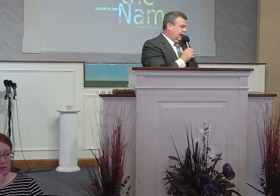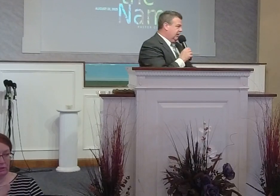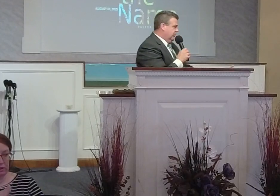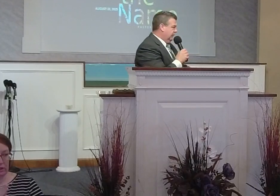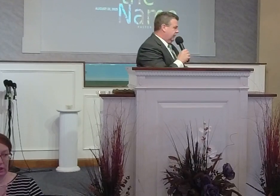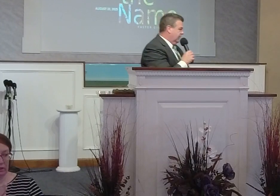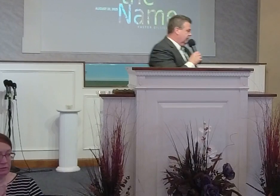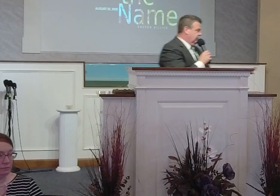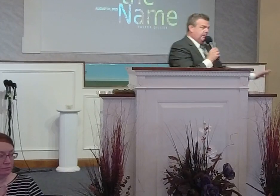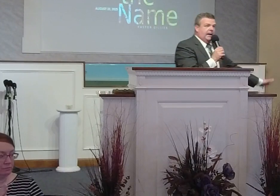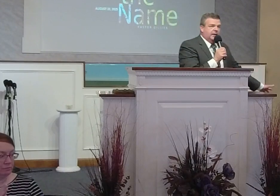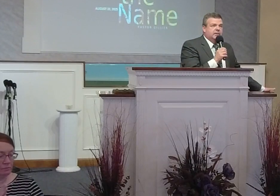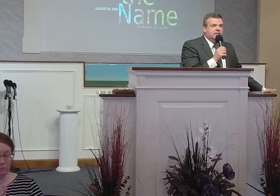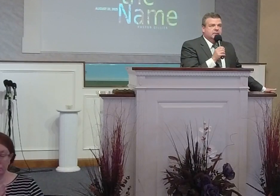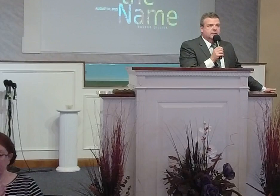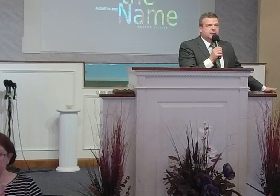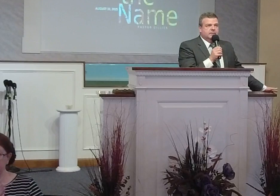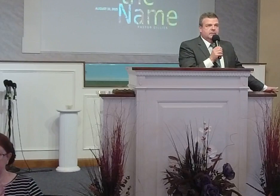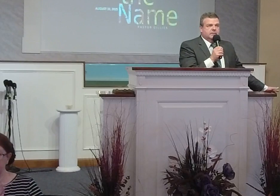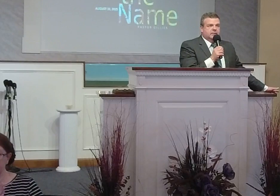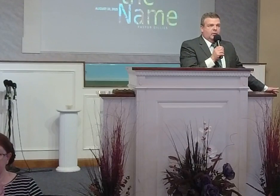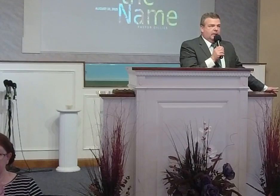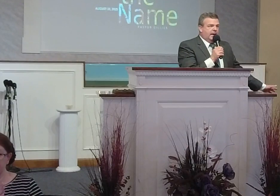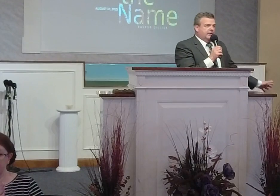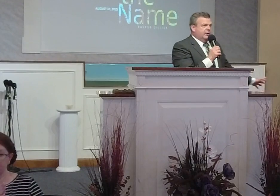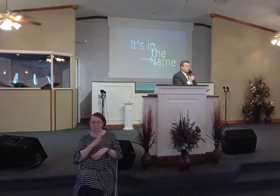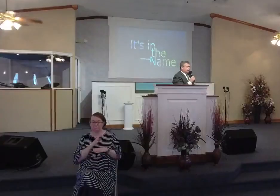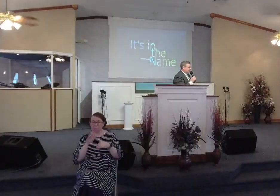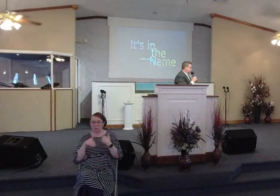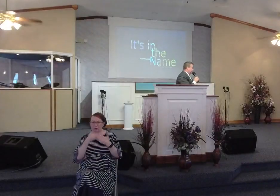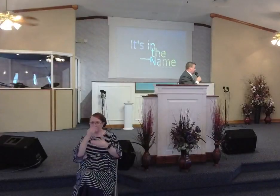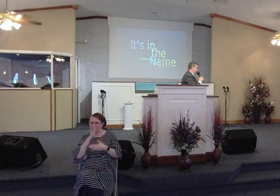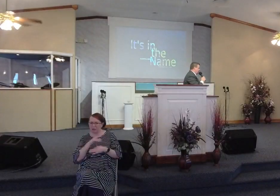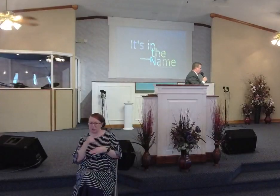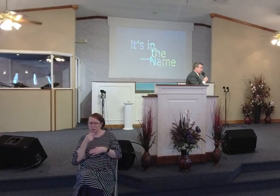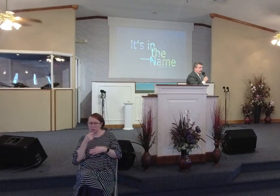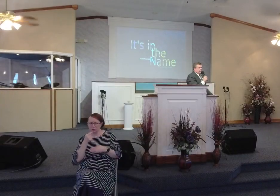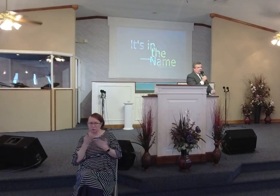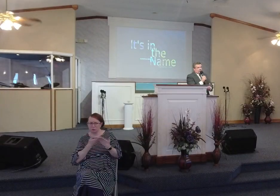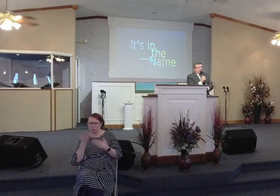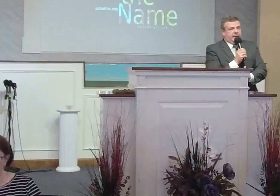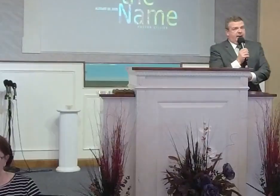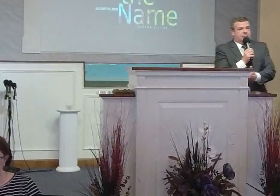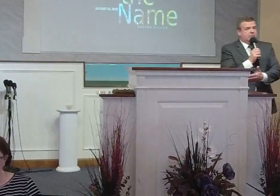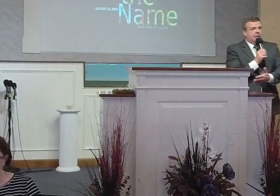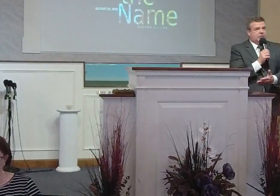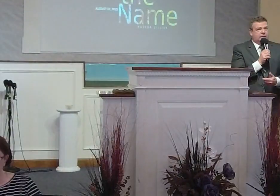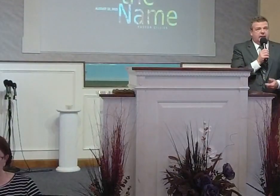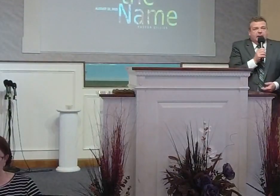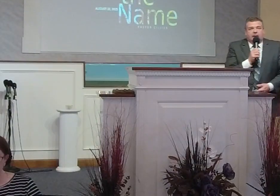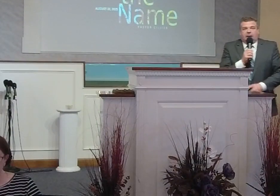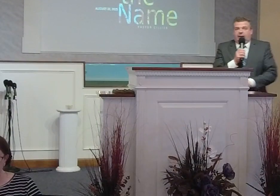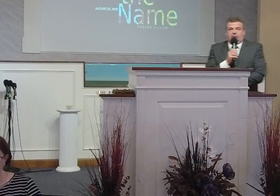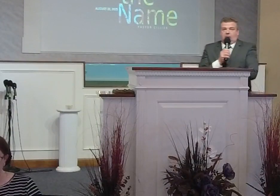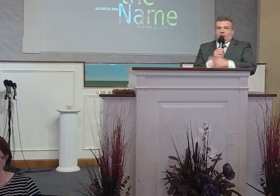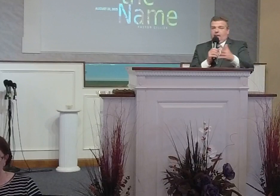Es un diferente Dios del que tú servías, porque el Dios que tú servías era aquel que tú creaste.